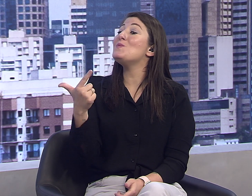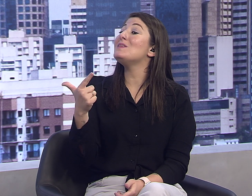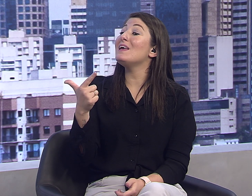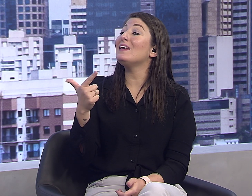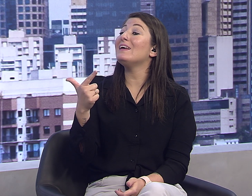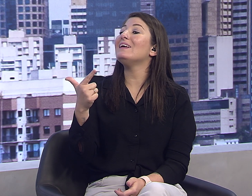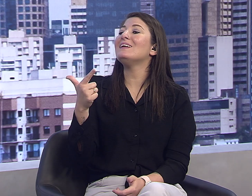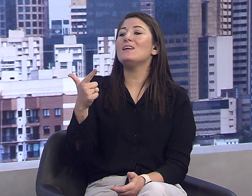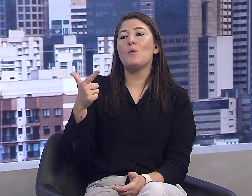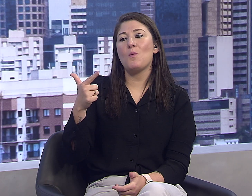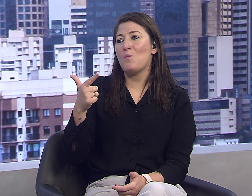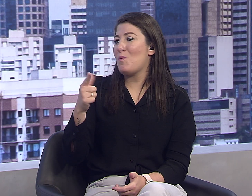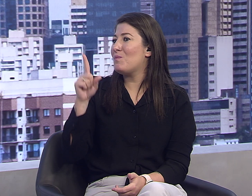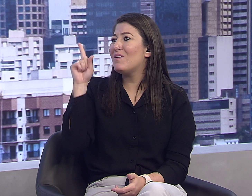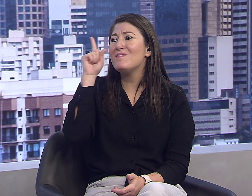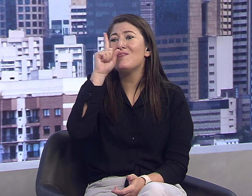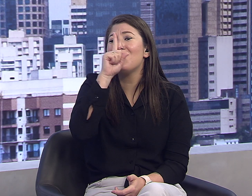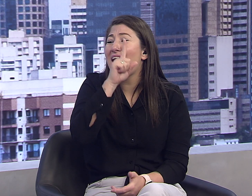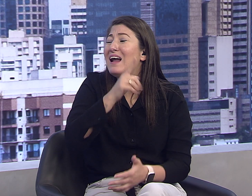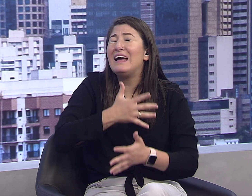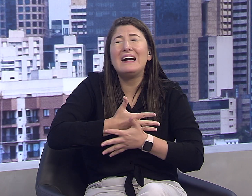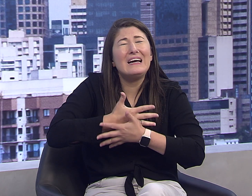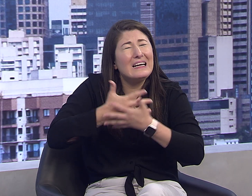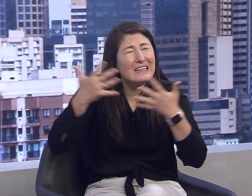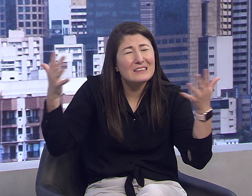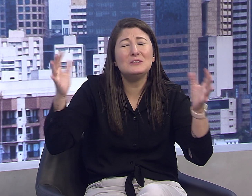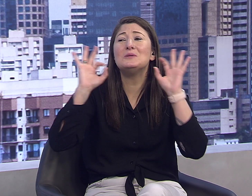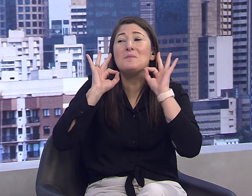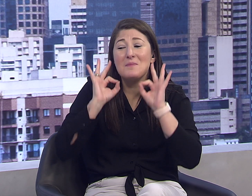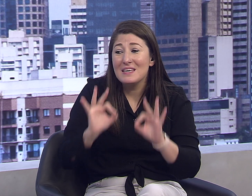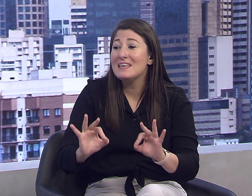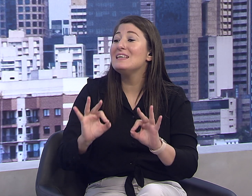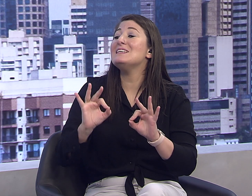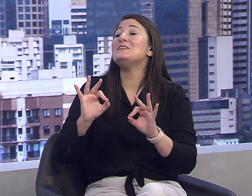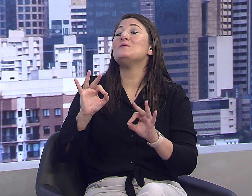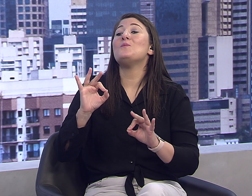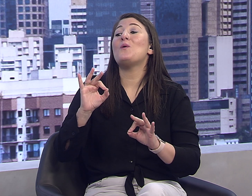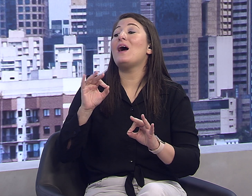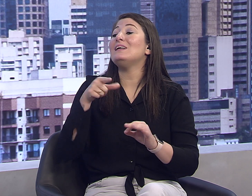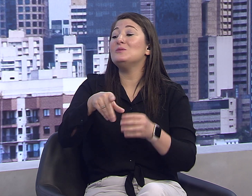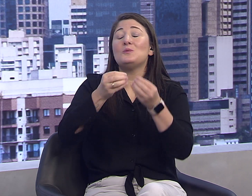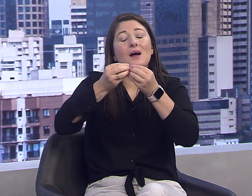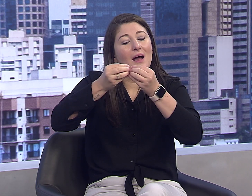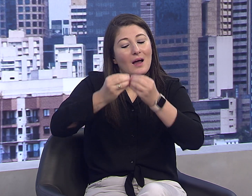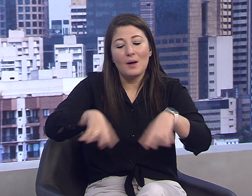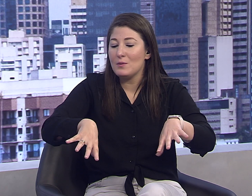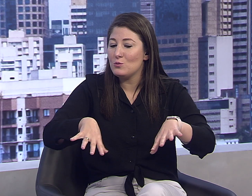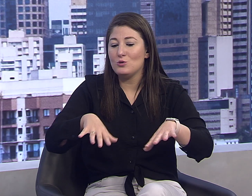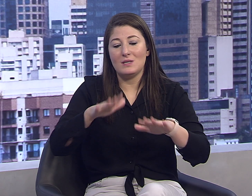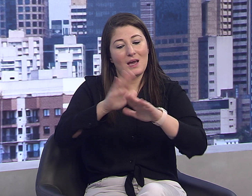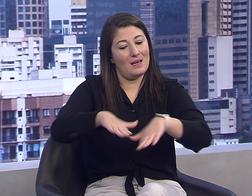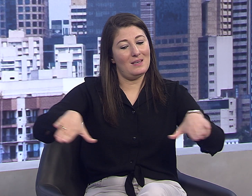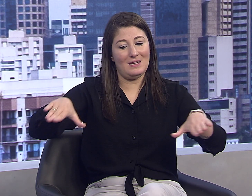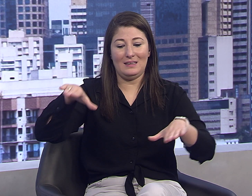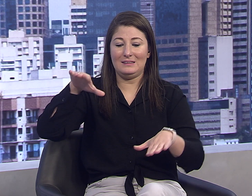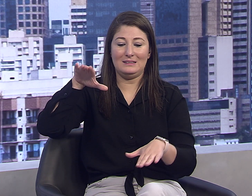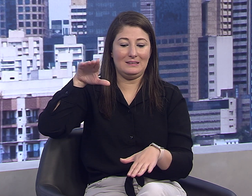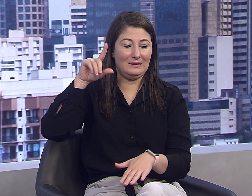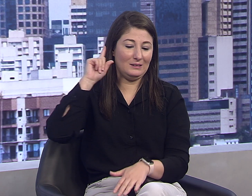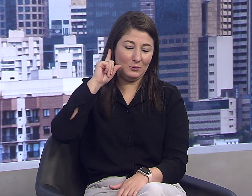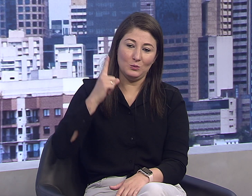dar aula para um aluno surdo. Então, a gente não tem uma banca avaliativa, então é uma grande falha,